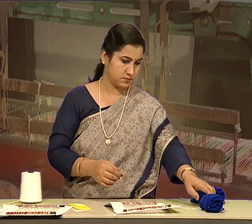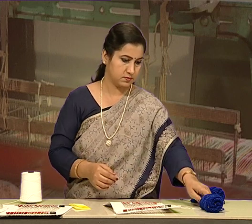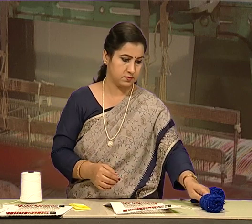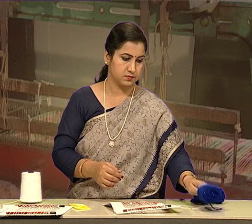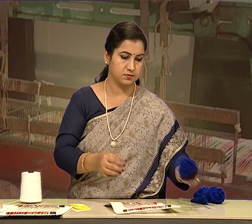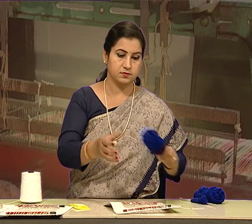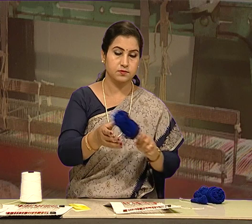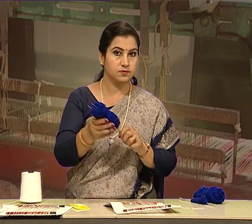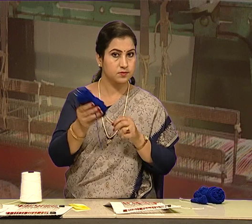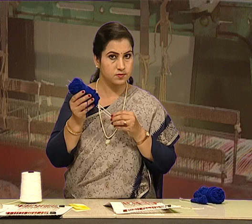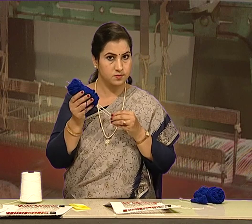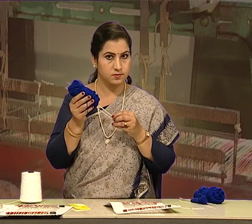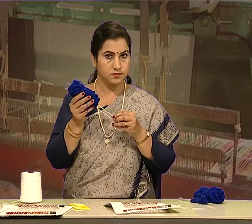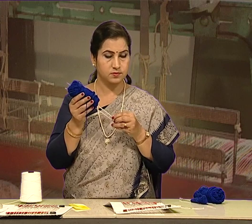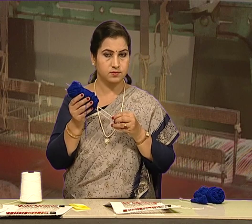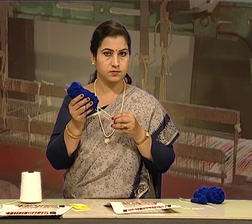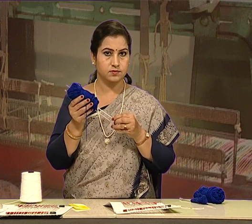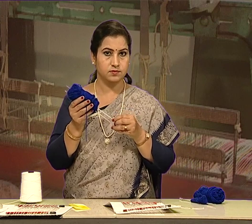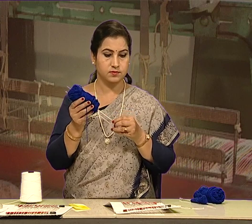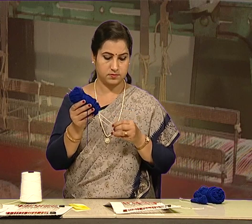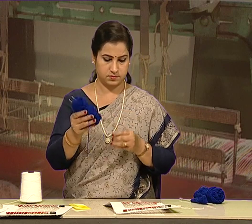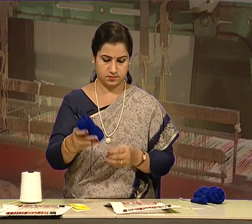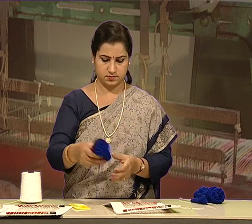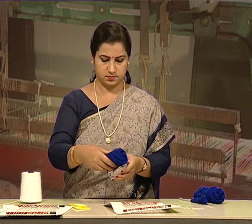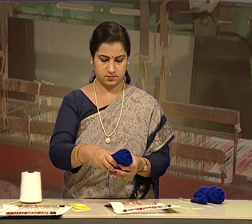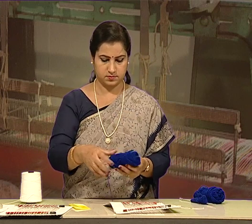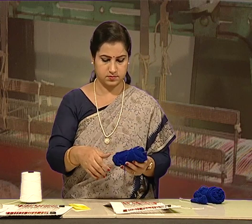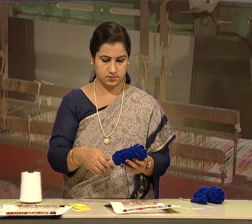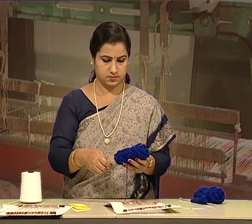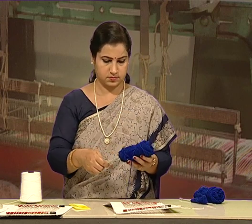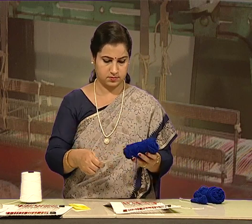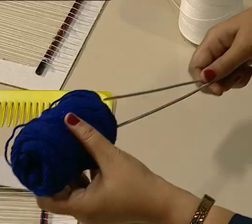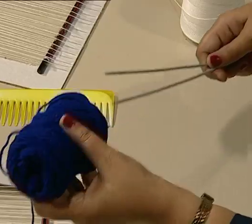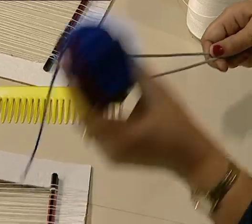साथ में ऊन भी है।